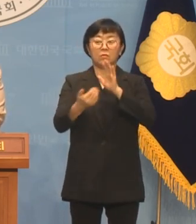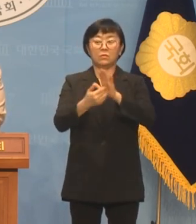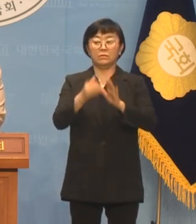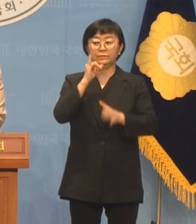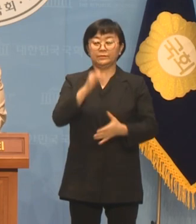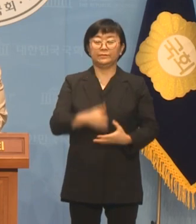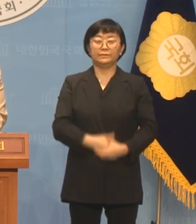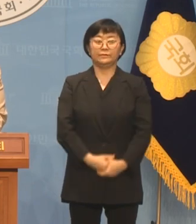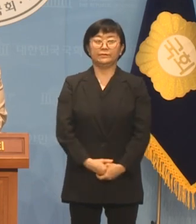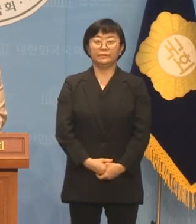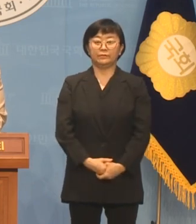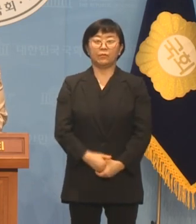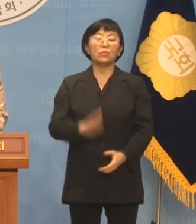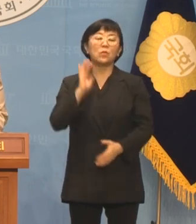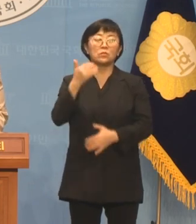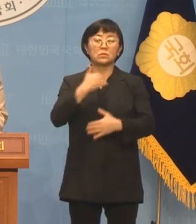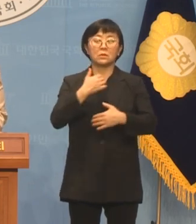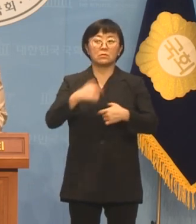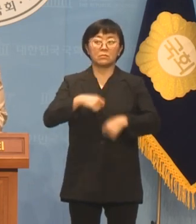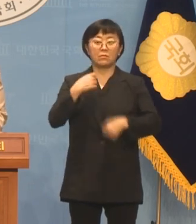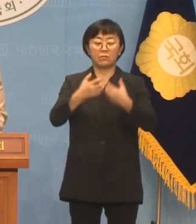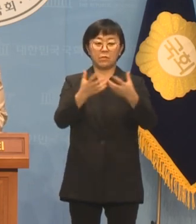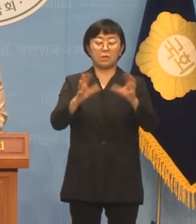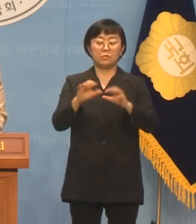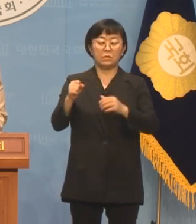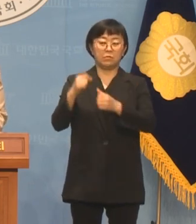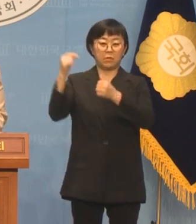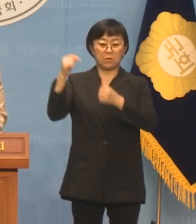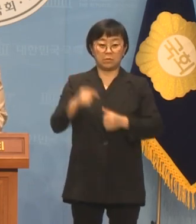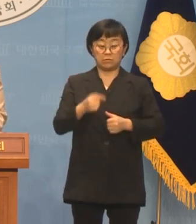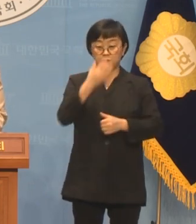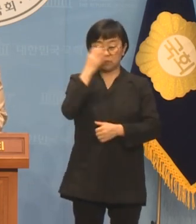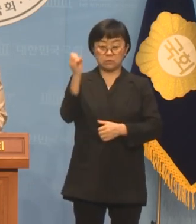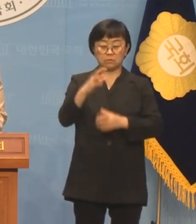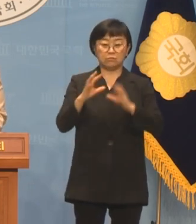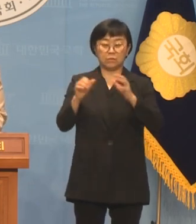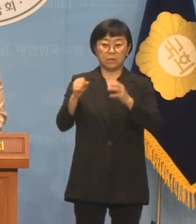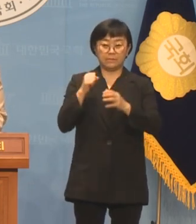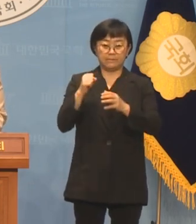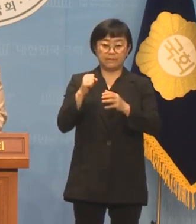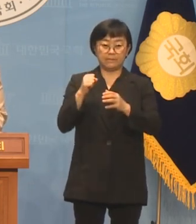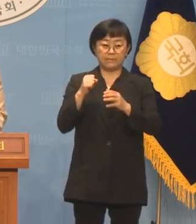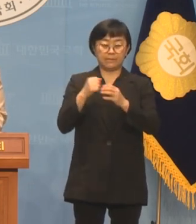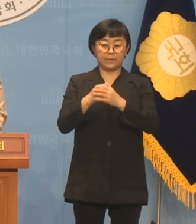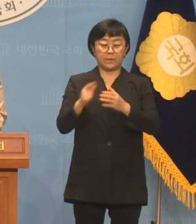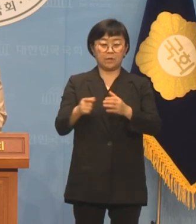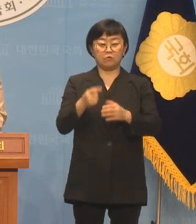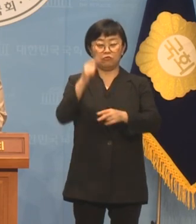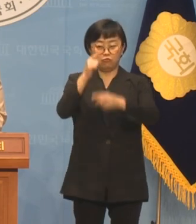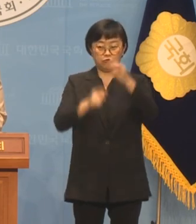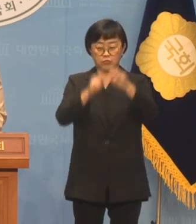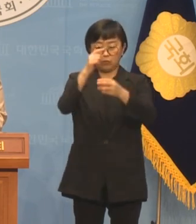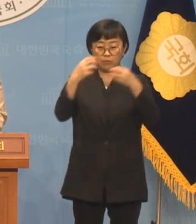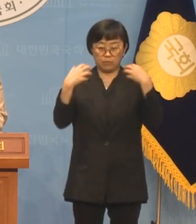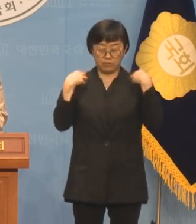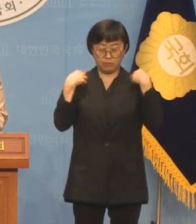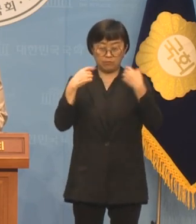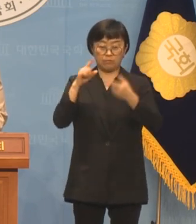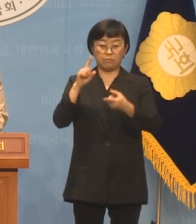있습니다. 녹색정의당이 국민의 명령을 무시하는 국민의힘과 윤석열